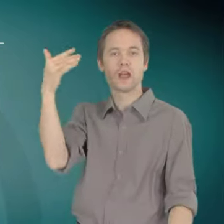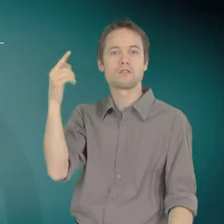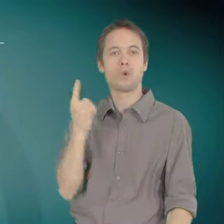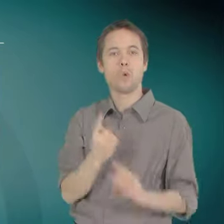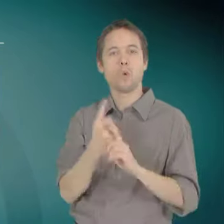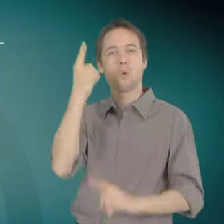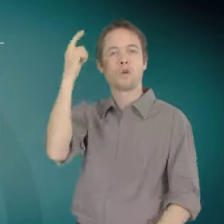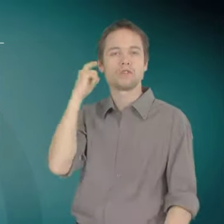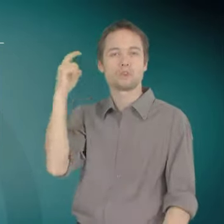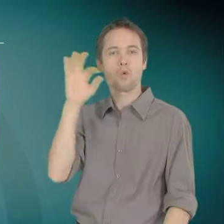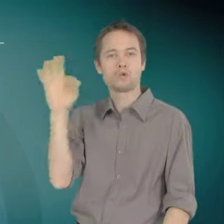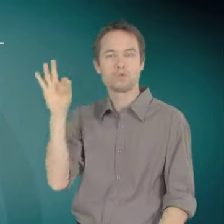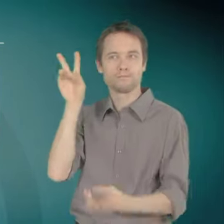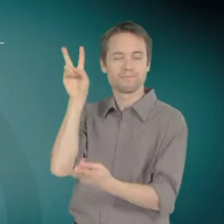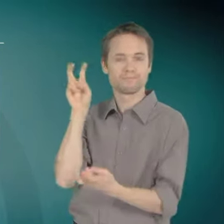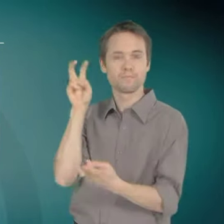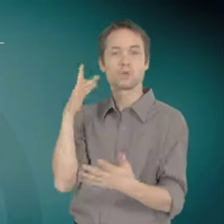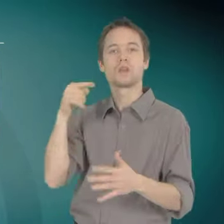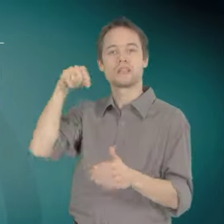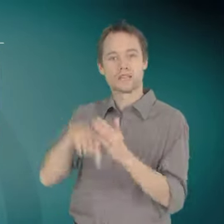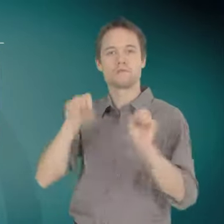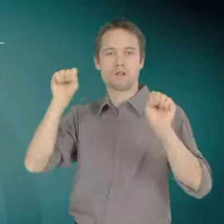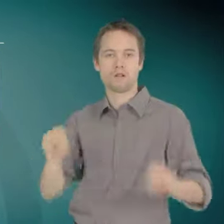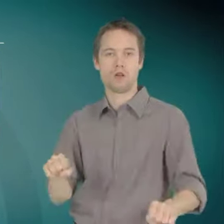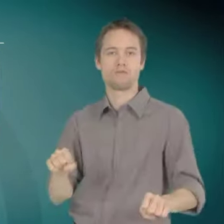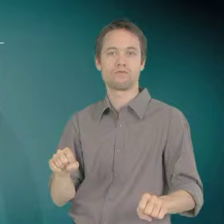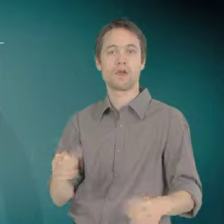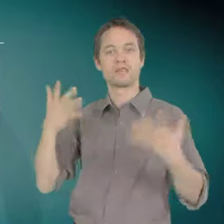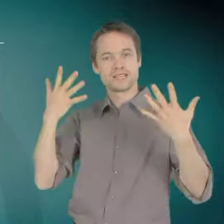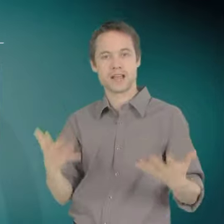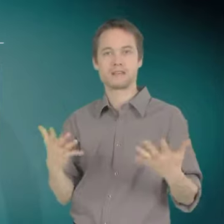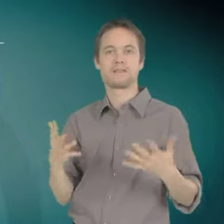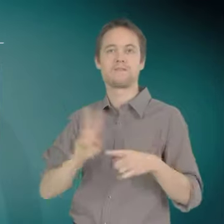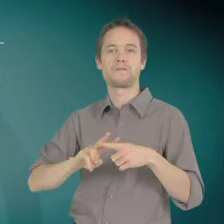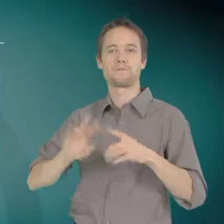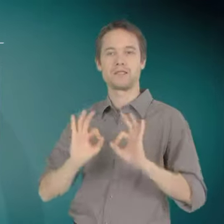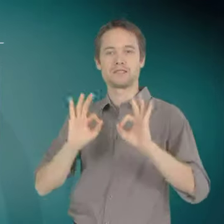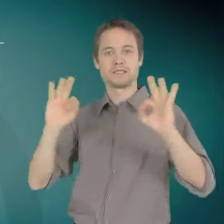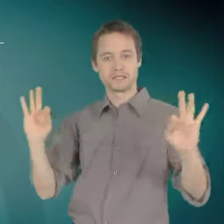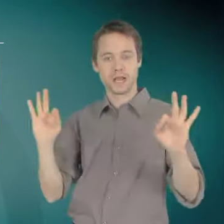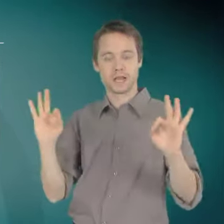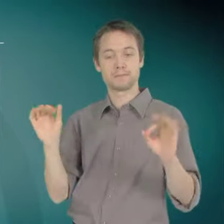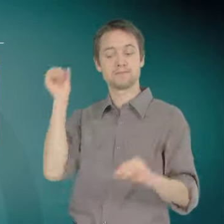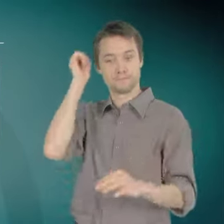schwierig hohe töne wahrzunehmen das tief ton hören war möglich jetzt wurde diese operationsmethode